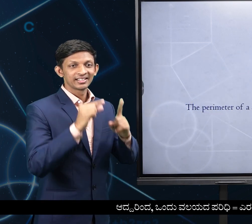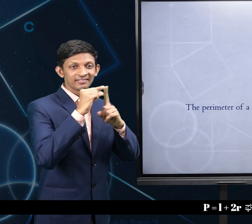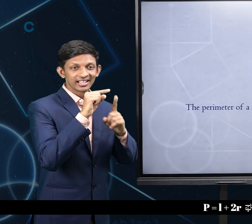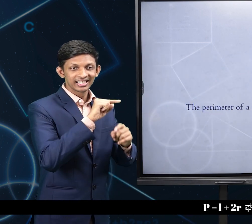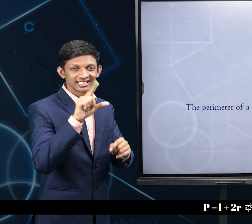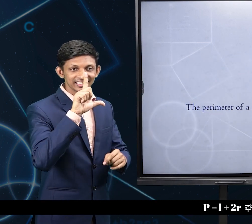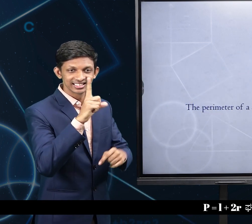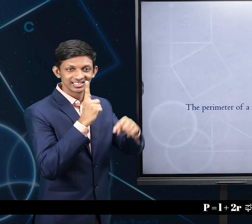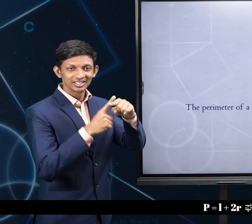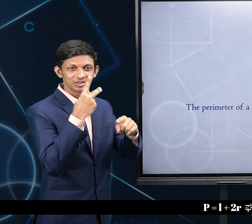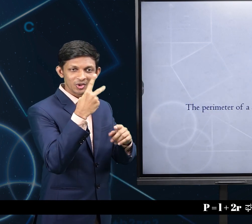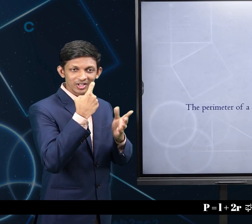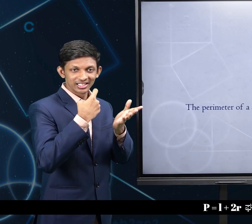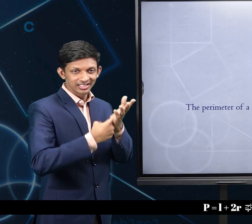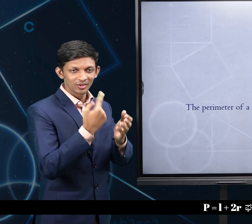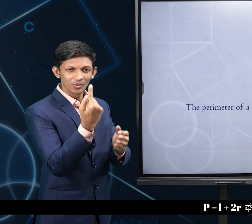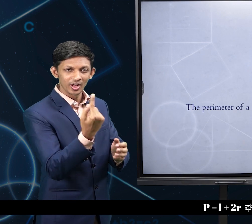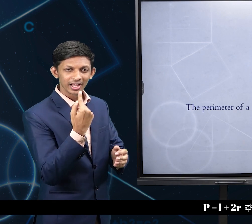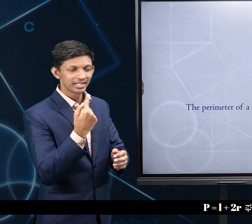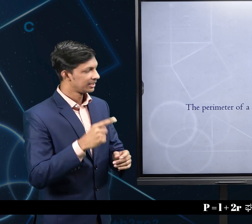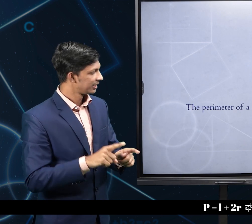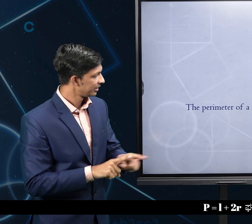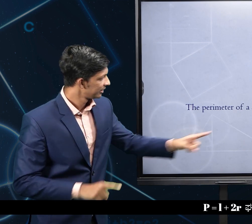P = L + 2r ಘಟಕಗಳು.